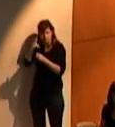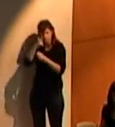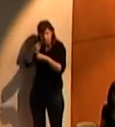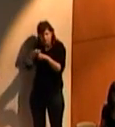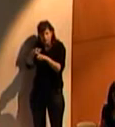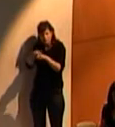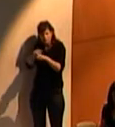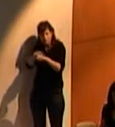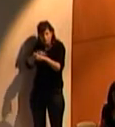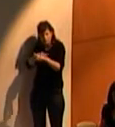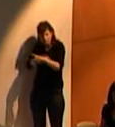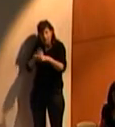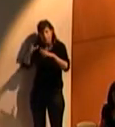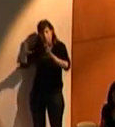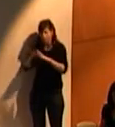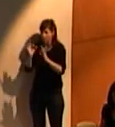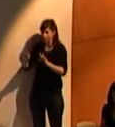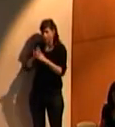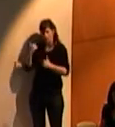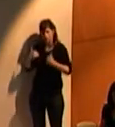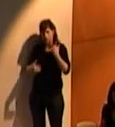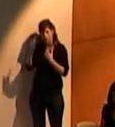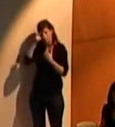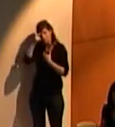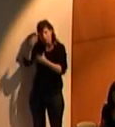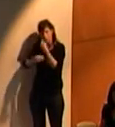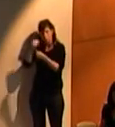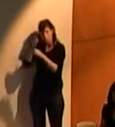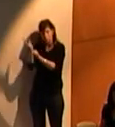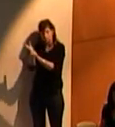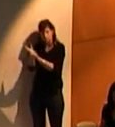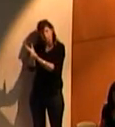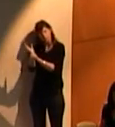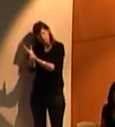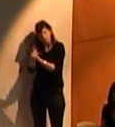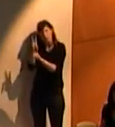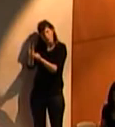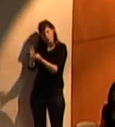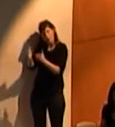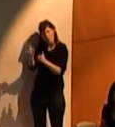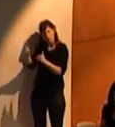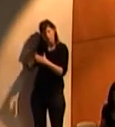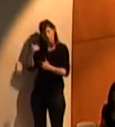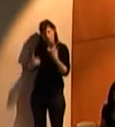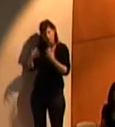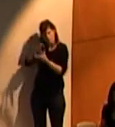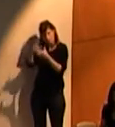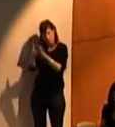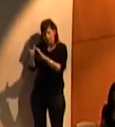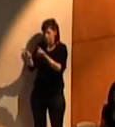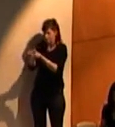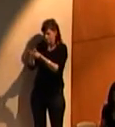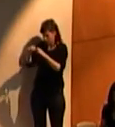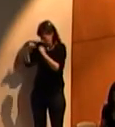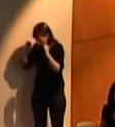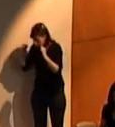à ce niveau-là. Mais par contre, pour le handicap mental ou psychique, qui est un handicap quand même très complexe et très riche, c'est plus difficile